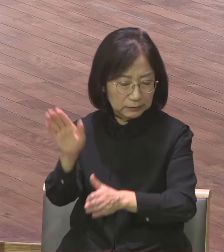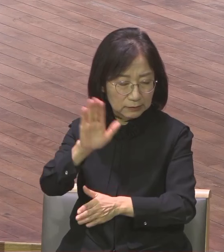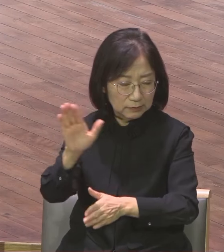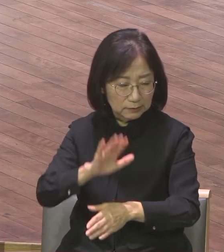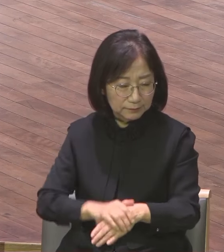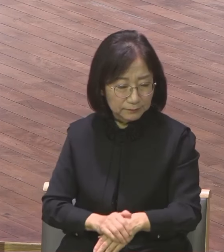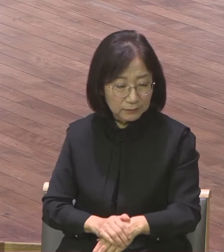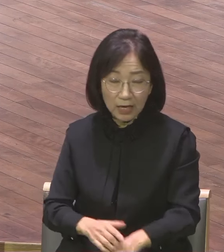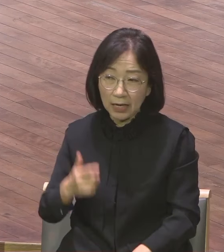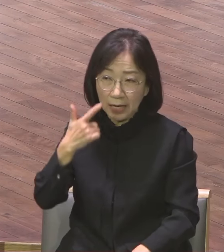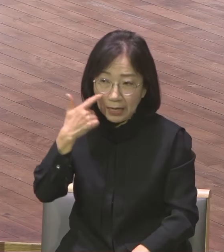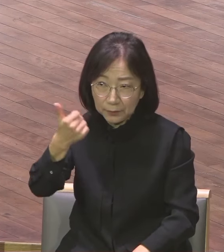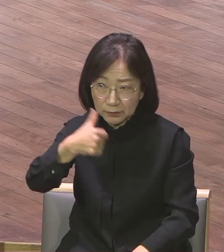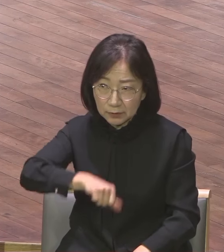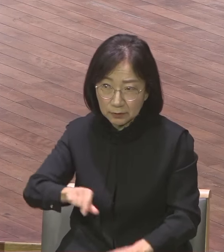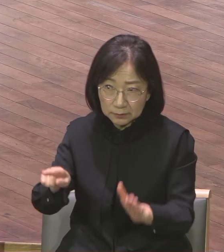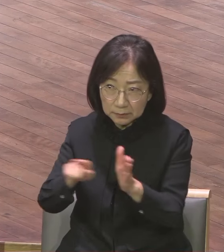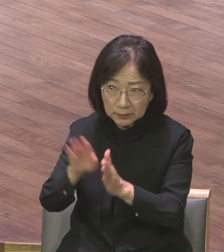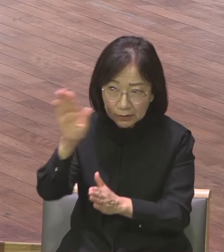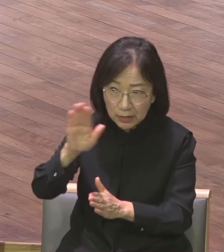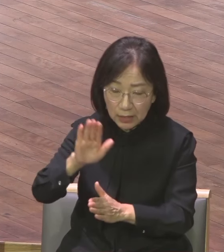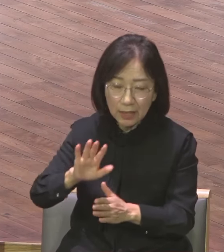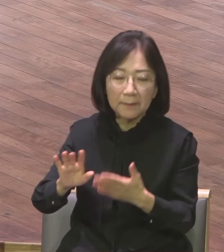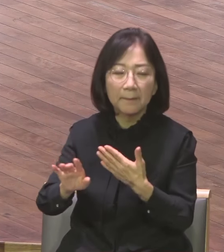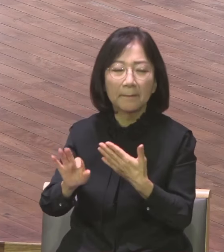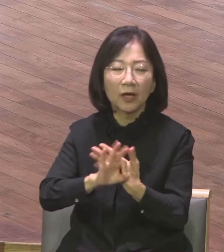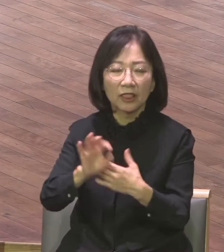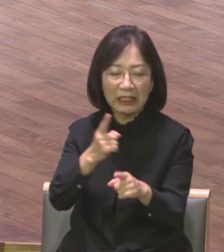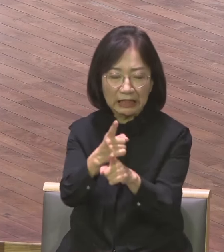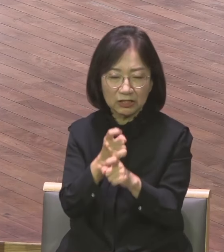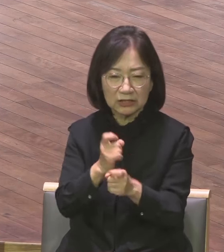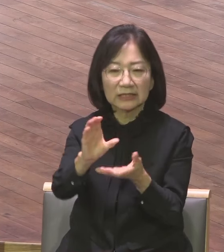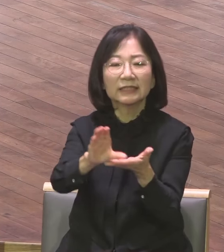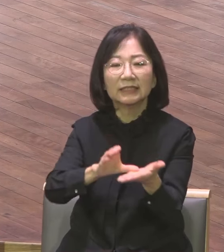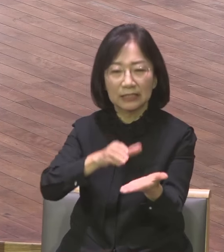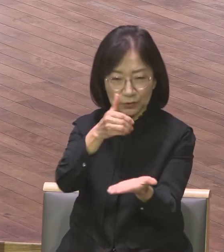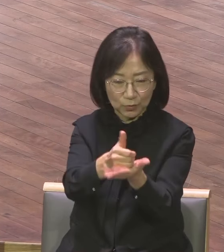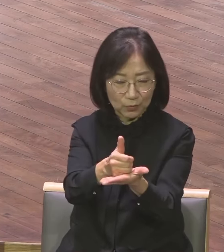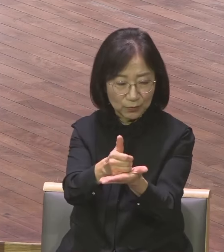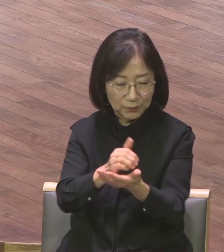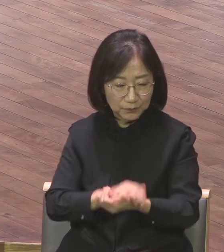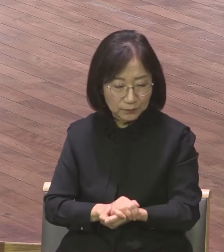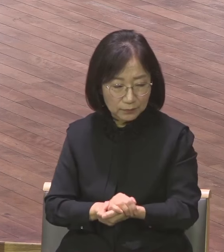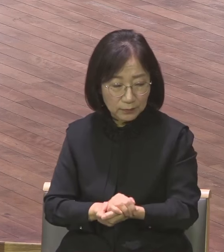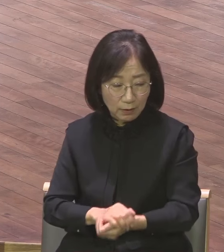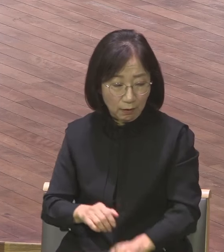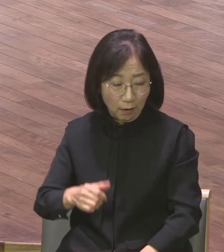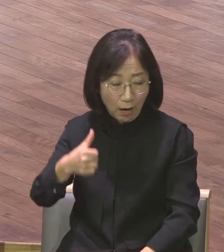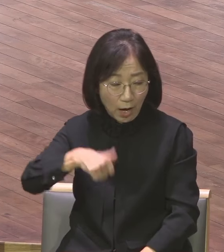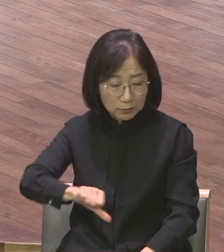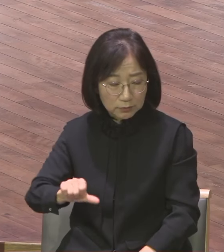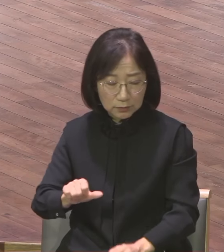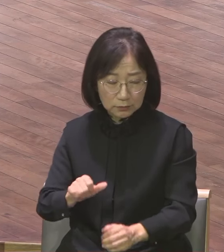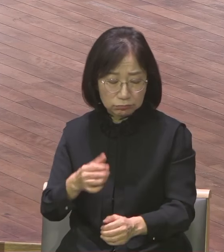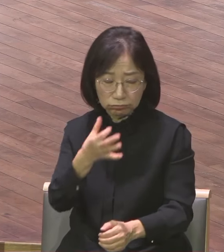아버지와 아들을 부인하는 그가 즉 그리스도니 이들을 부인하는 자에게는 또한 아버지가